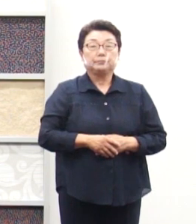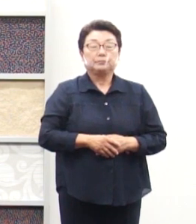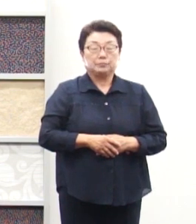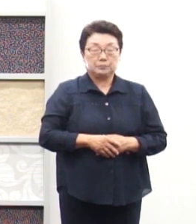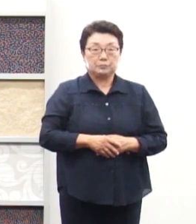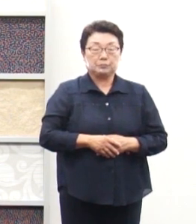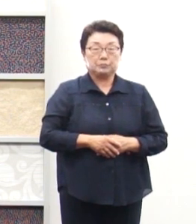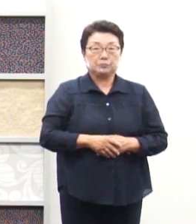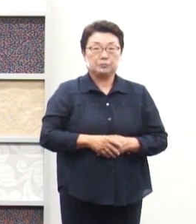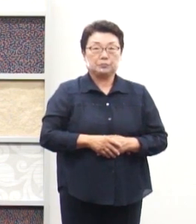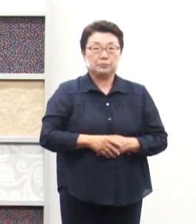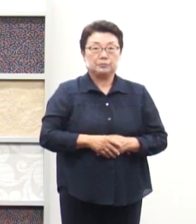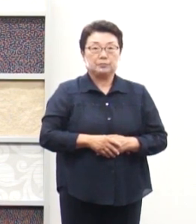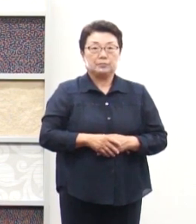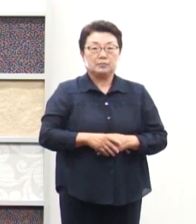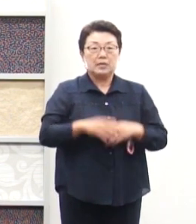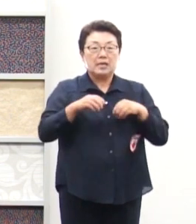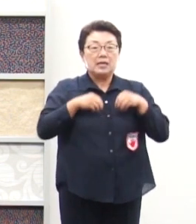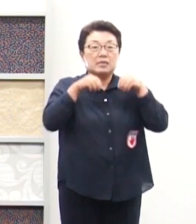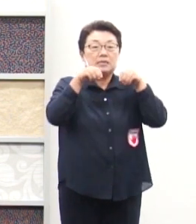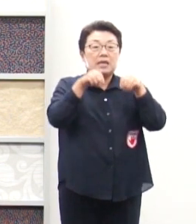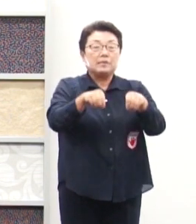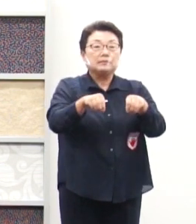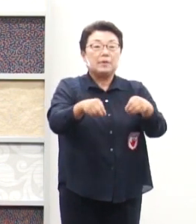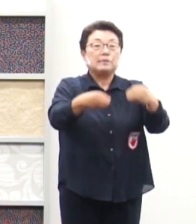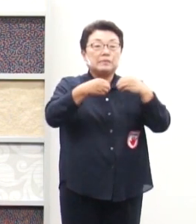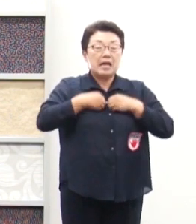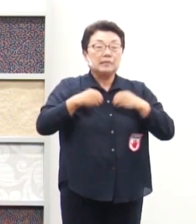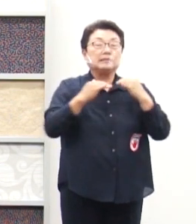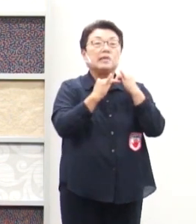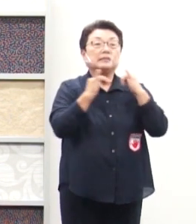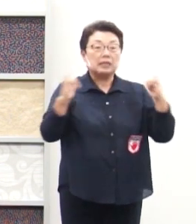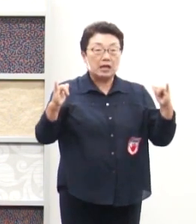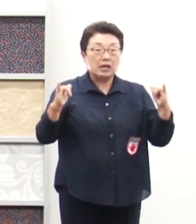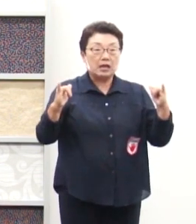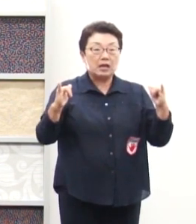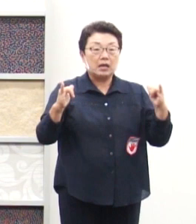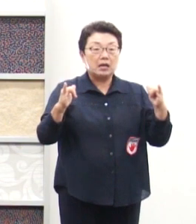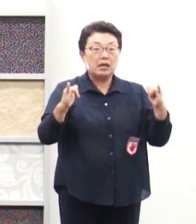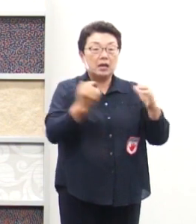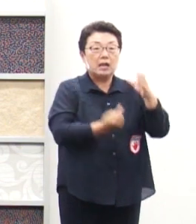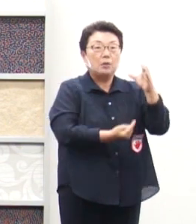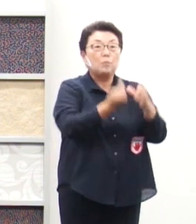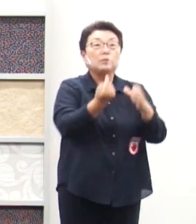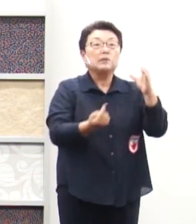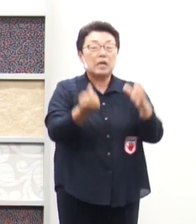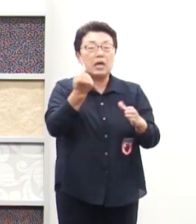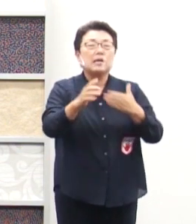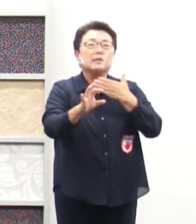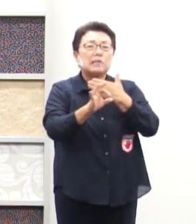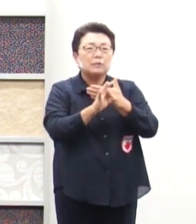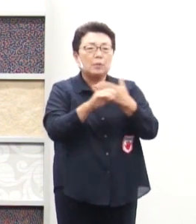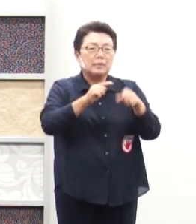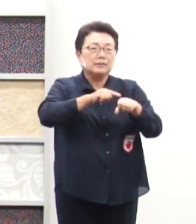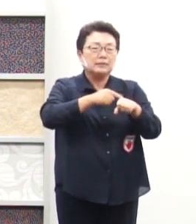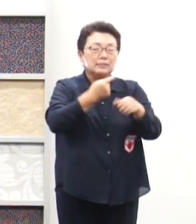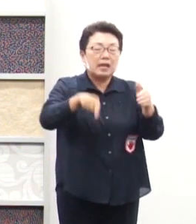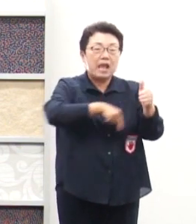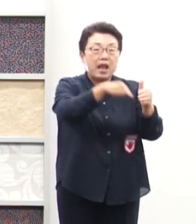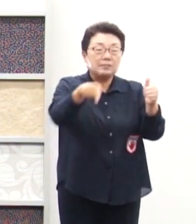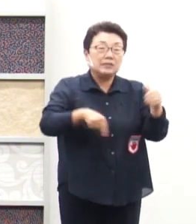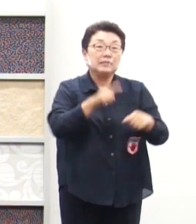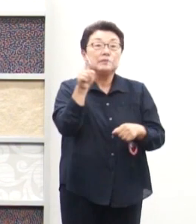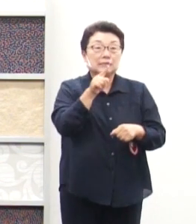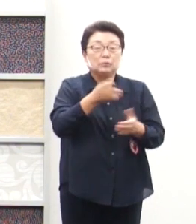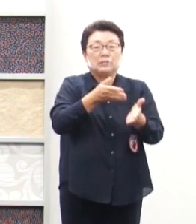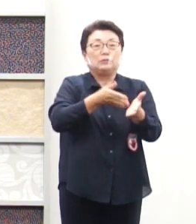主な感染者が多数発生をした事例について、ご説